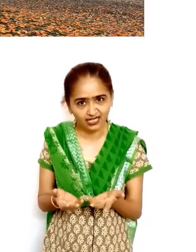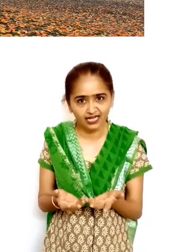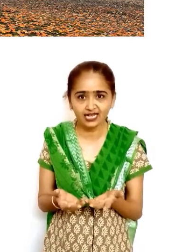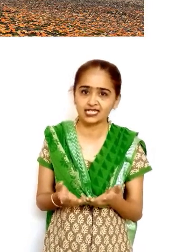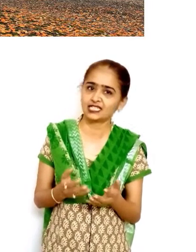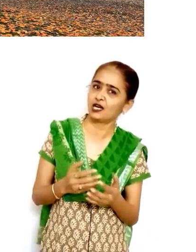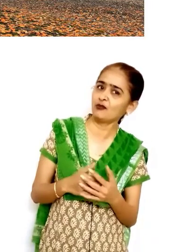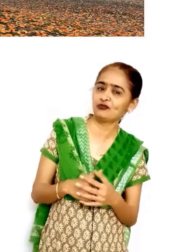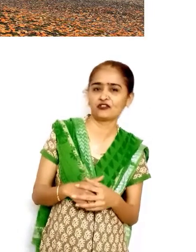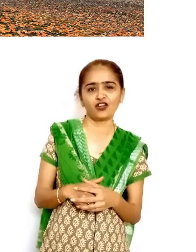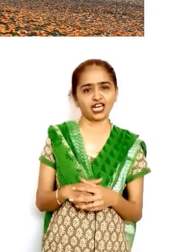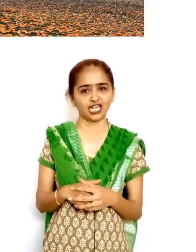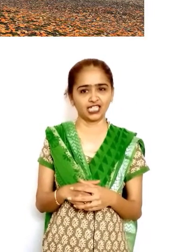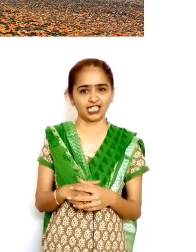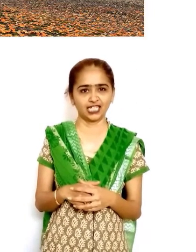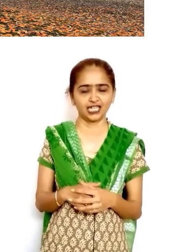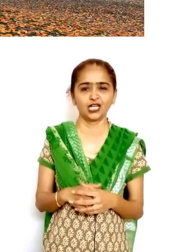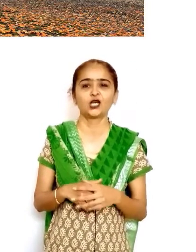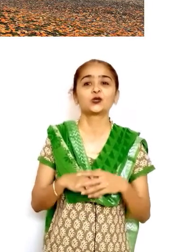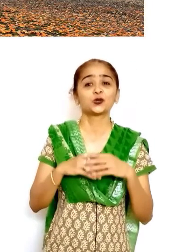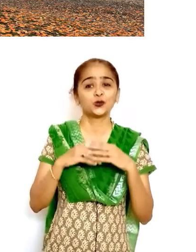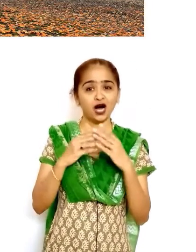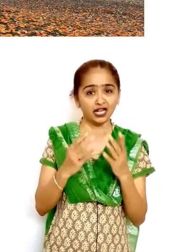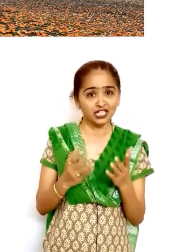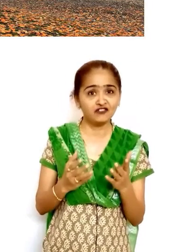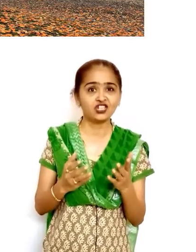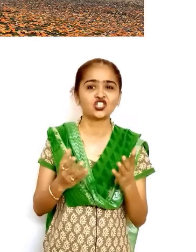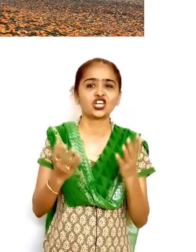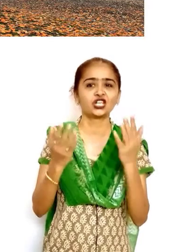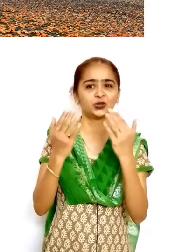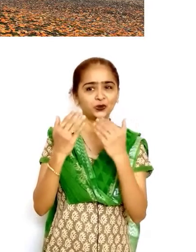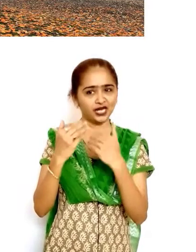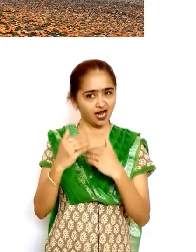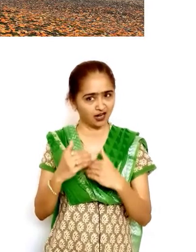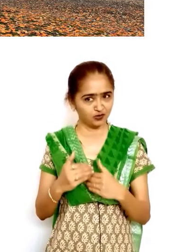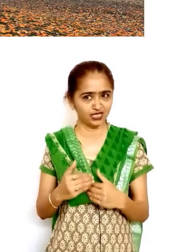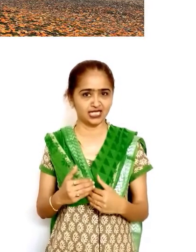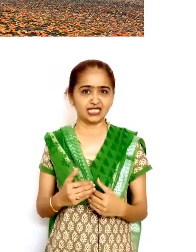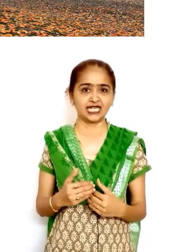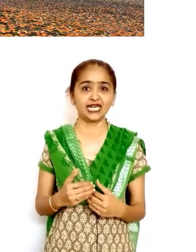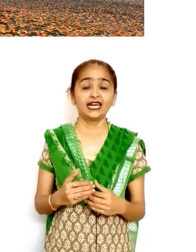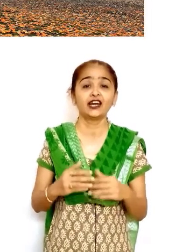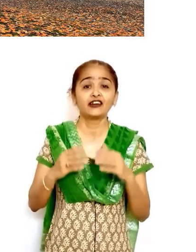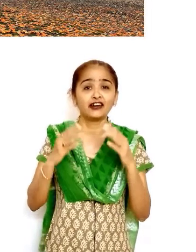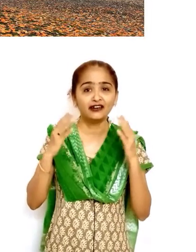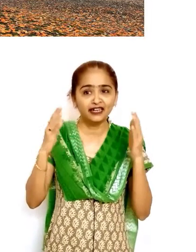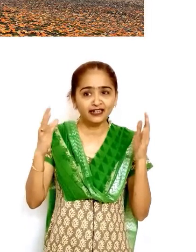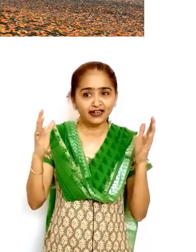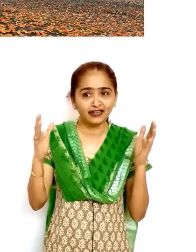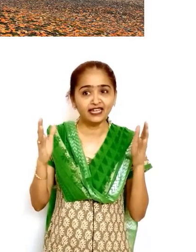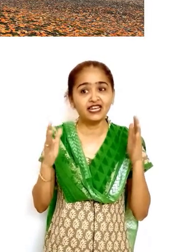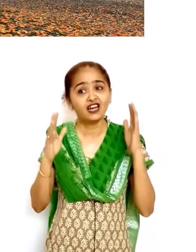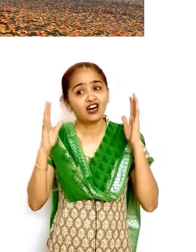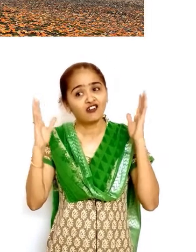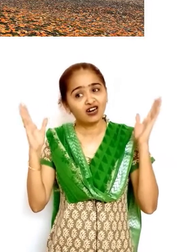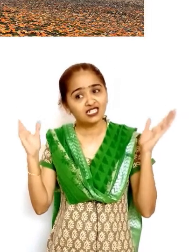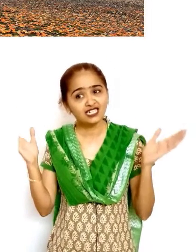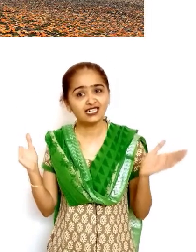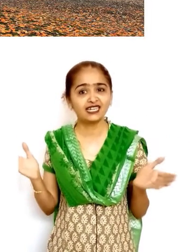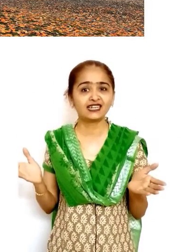हैं इसकी हम व्याख्या देखते हैं। तो सुहानी वर्षा ऋतु के आगमन से ठंडी ठंडी हवा चलने